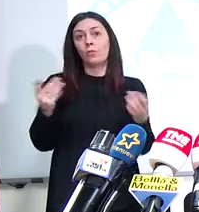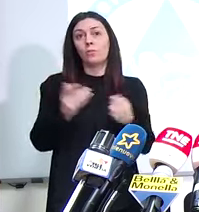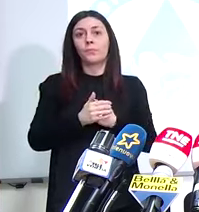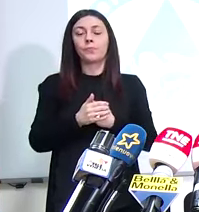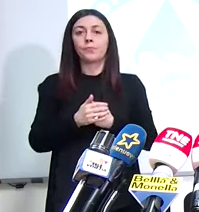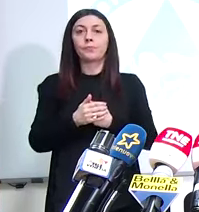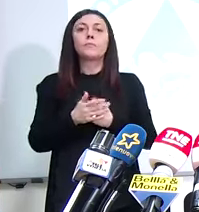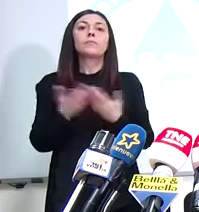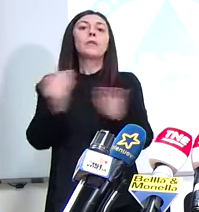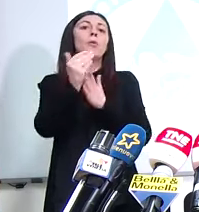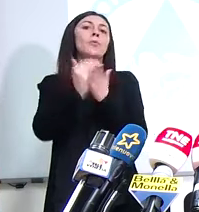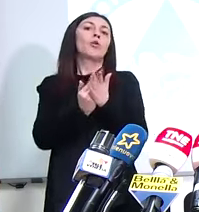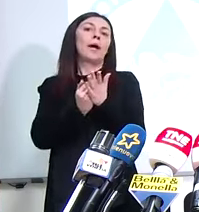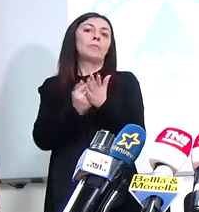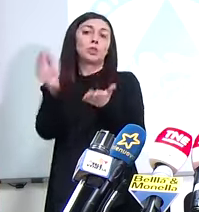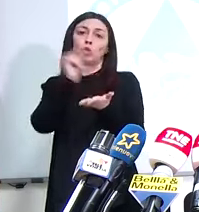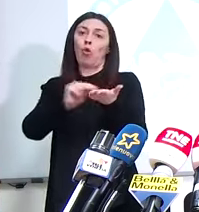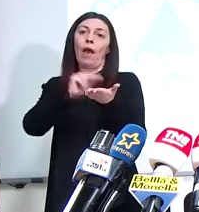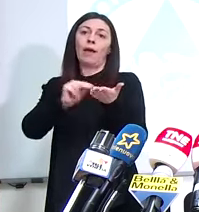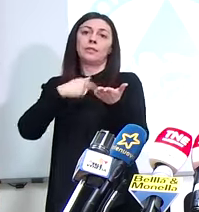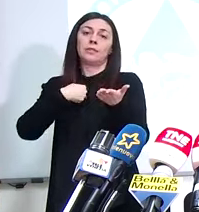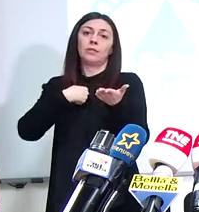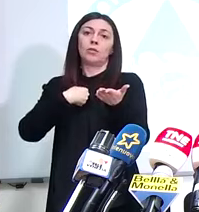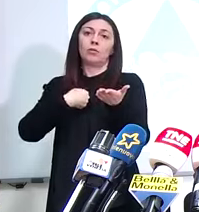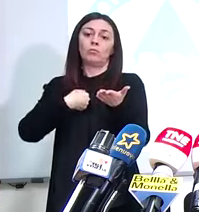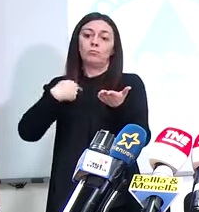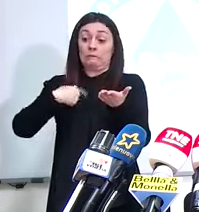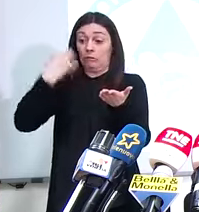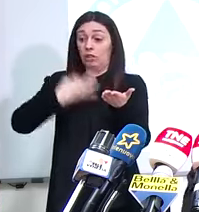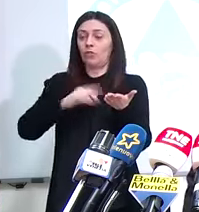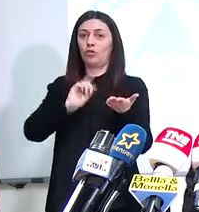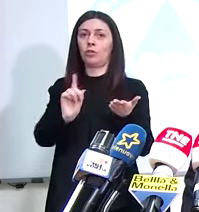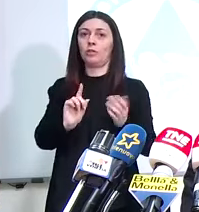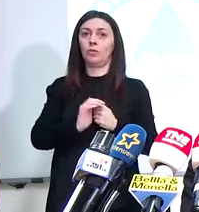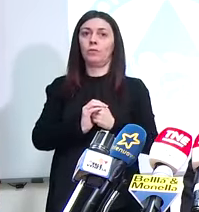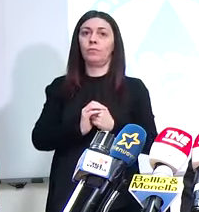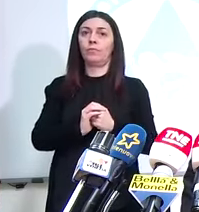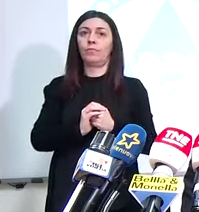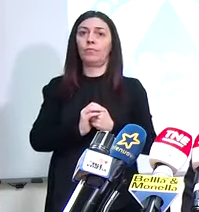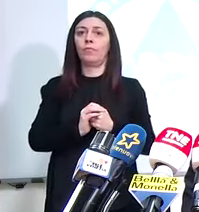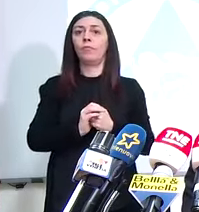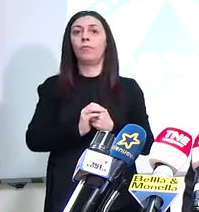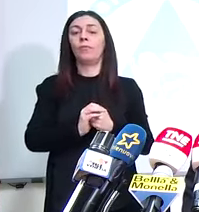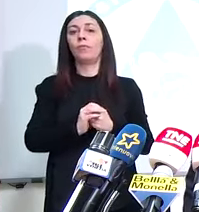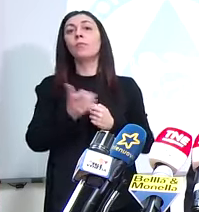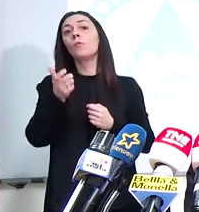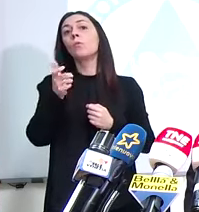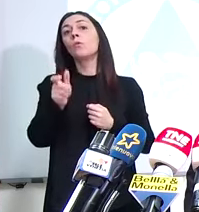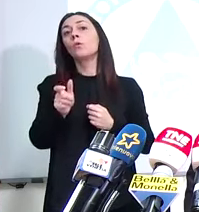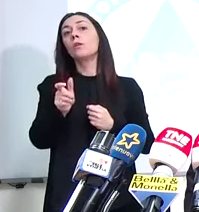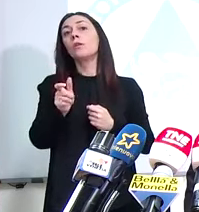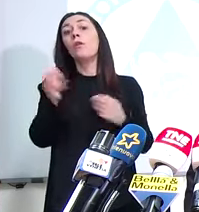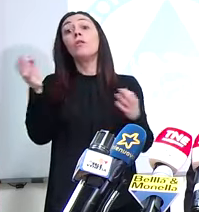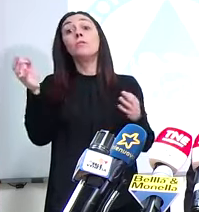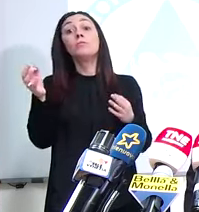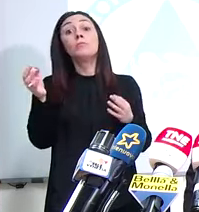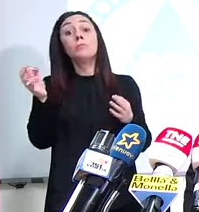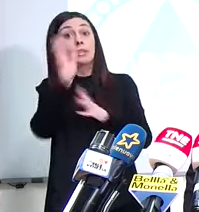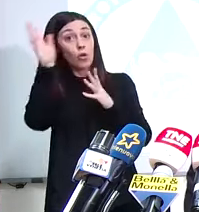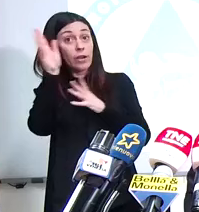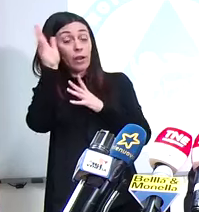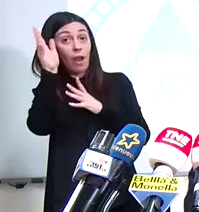questo programmi scolastici che non decidiamo noi perché avrebbe se passasse questo principio vuol dire che